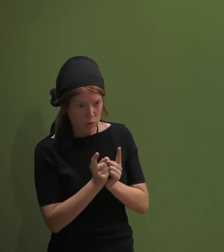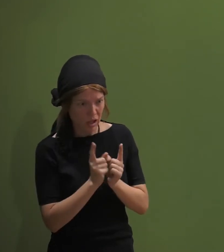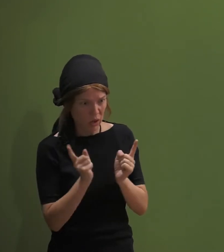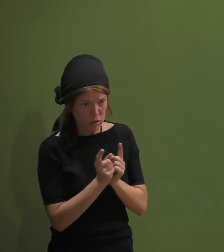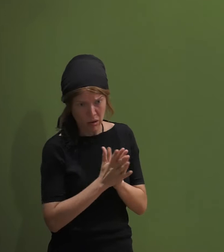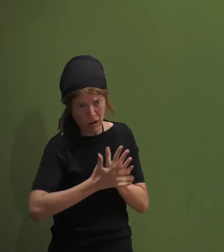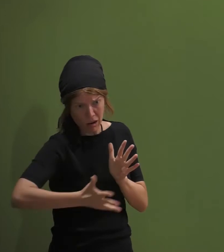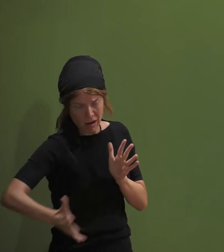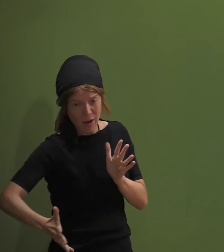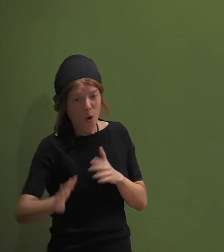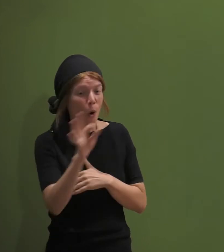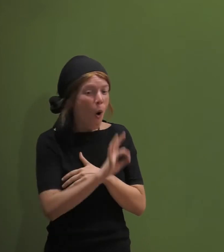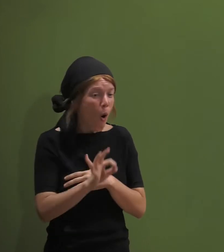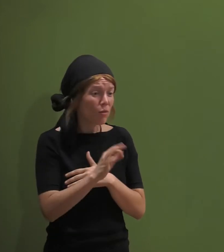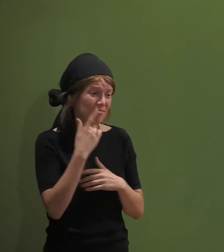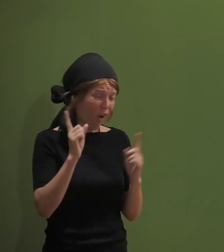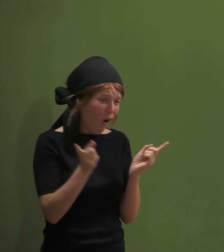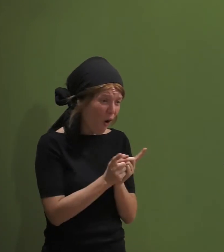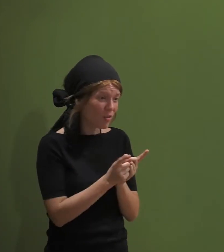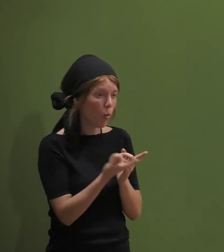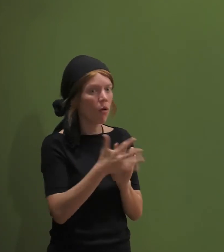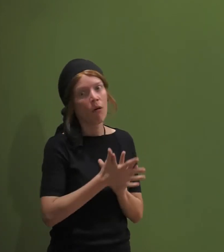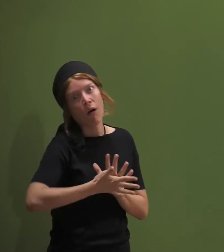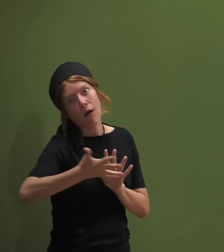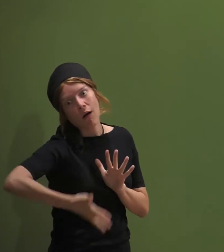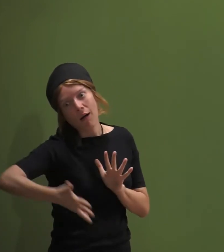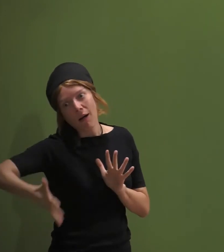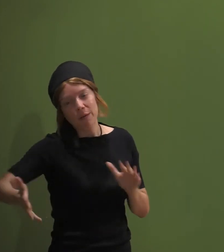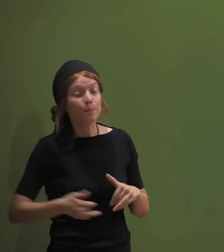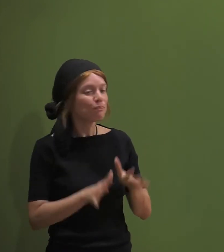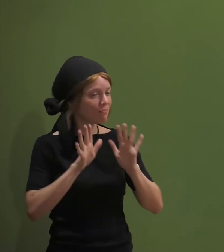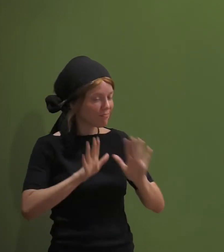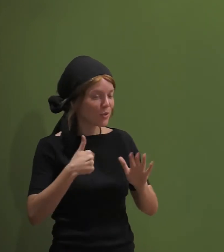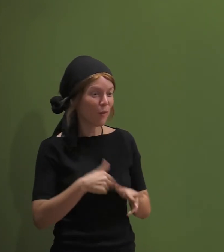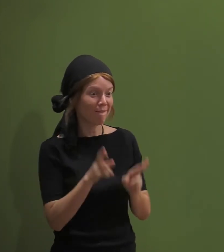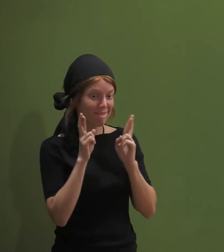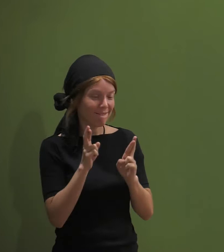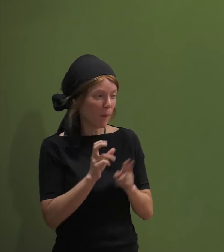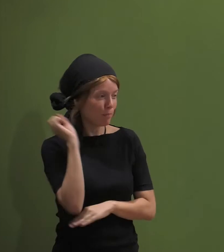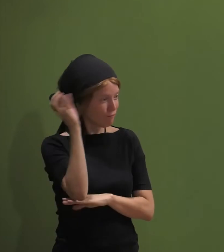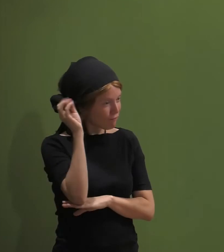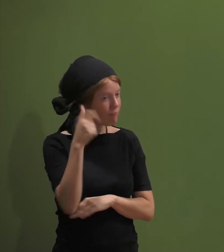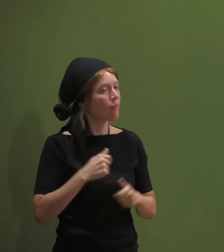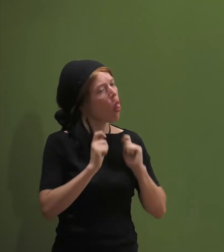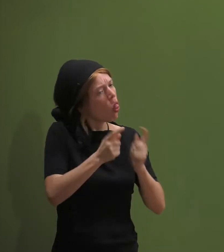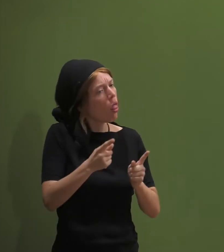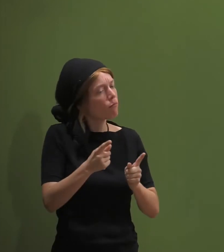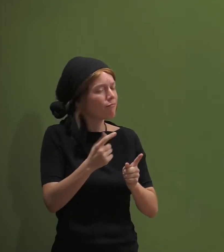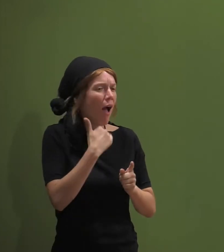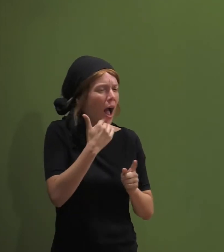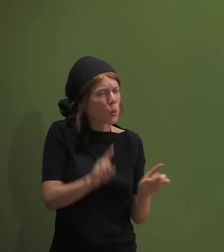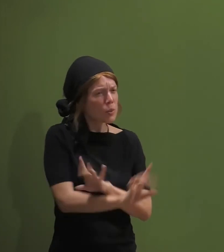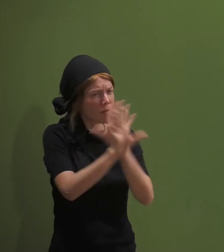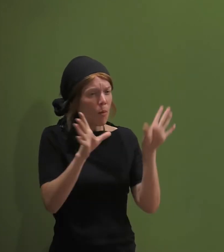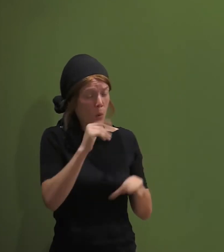tan breve o de que, aun siéndolo, se les pudiera hacer eterna. No obstante, espero que mi intervención contribuya a aportar alguna luz a un